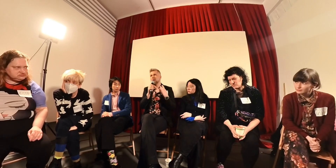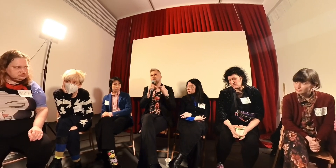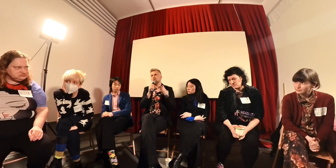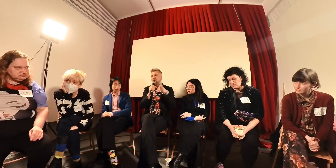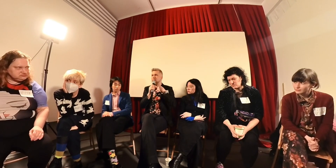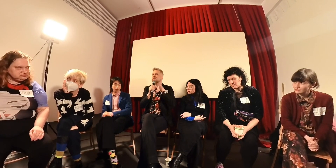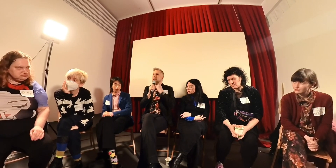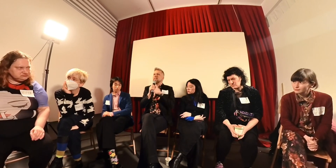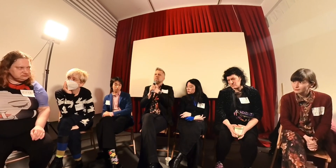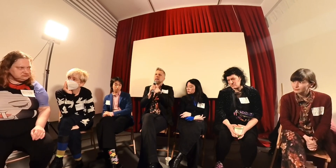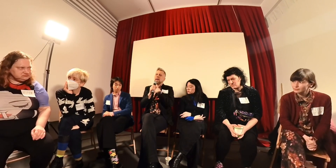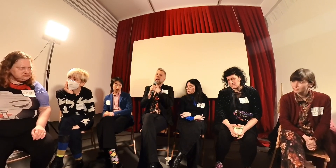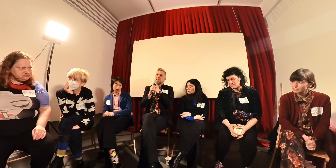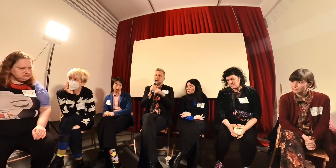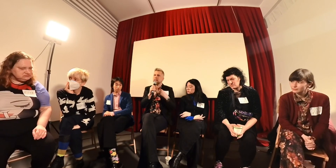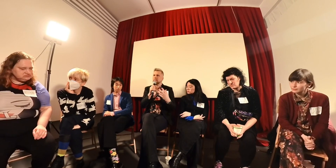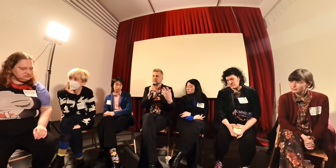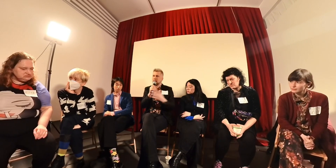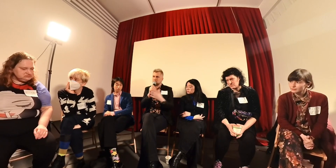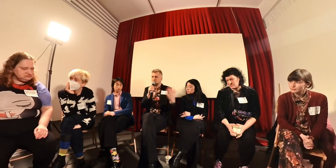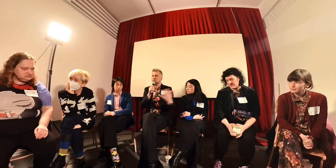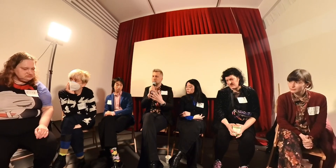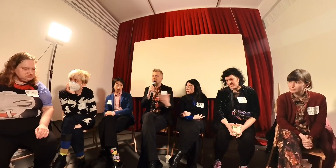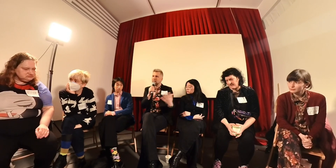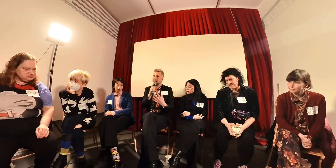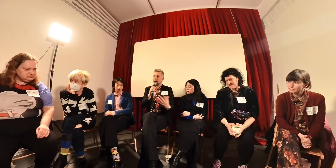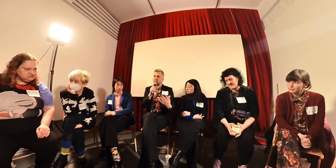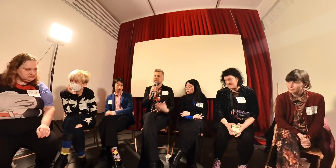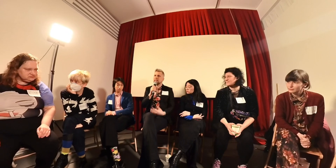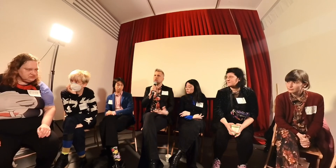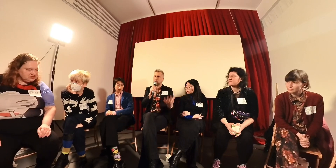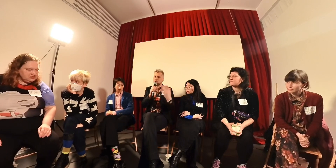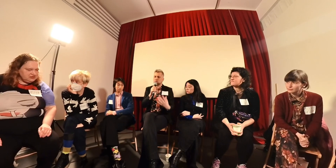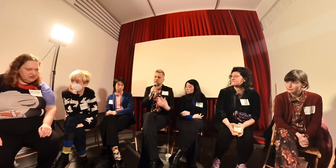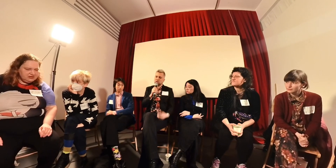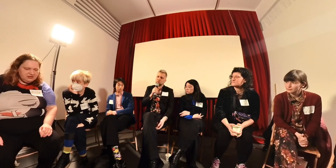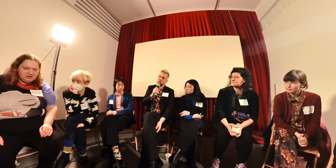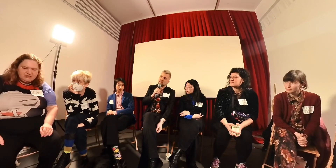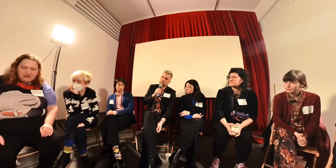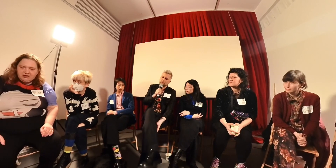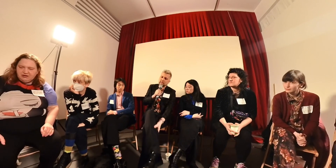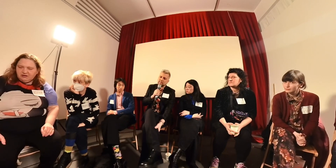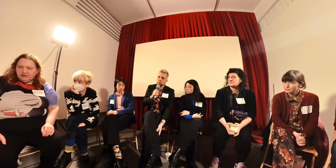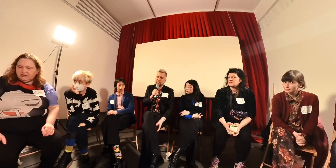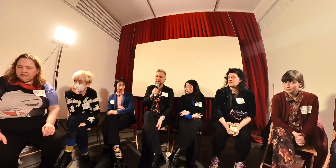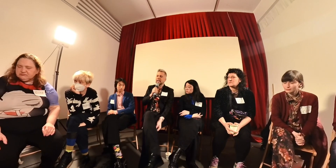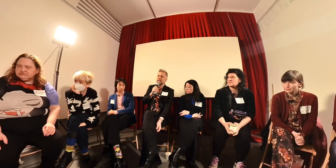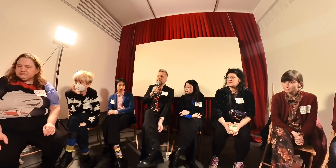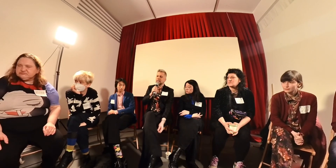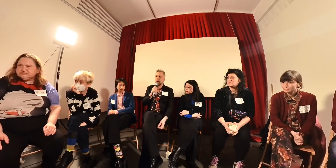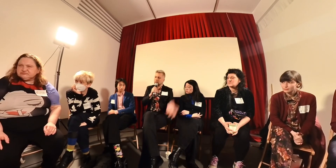jako dobrá perspektiva, je jak to zrovnoprávnit a jak vlastně teda skutečně do těch